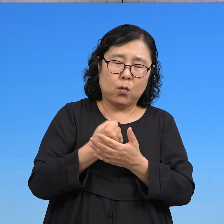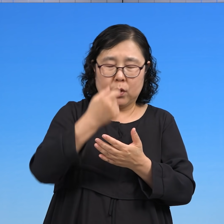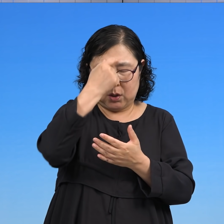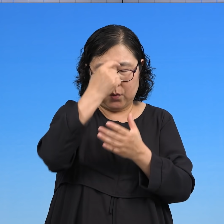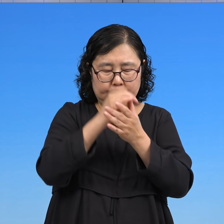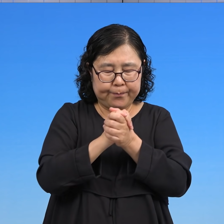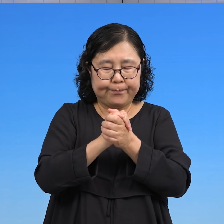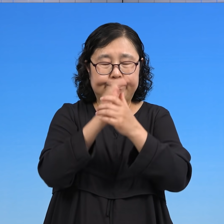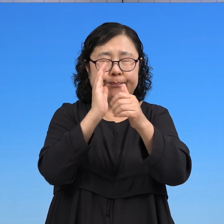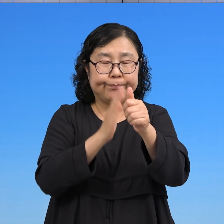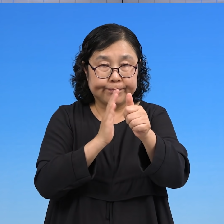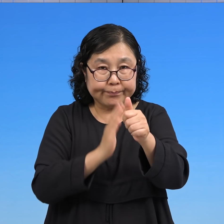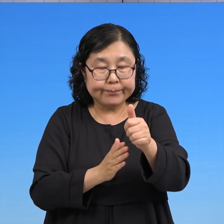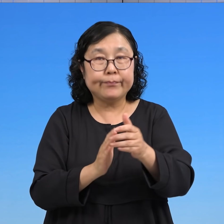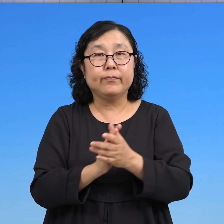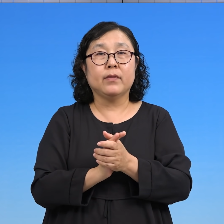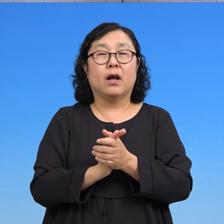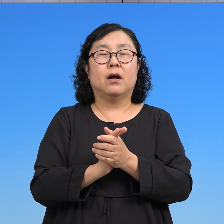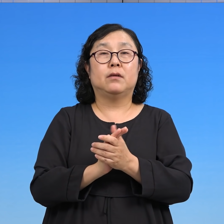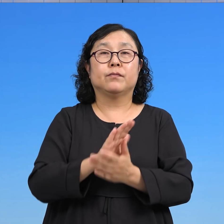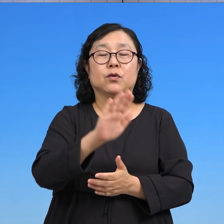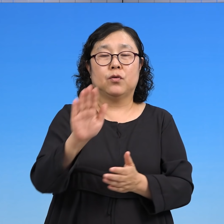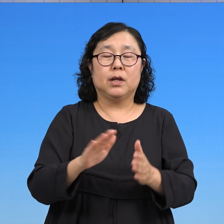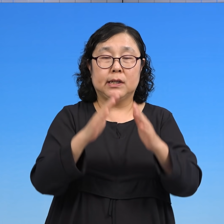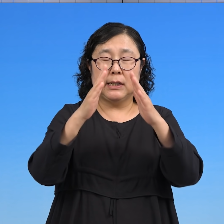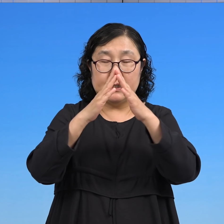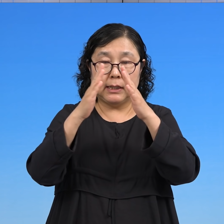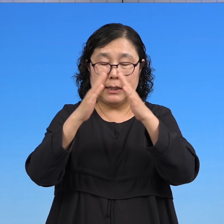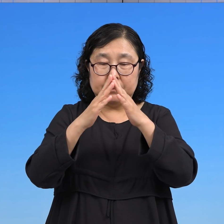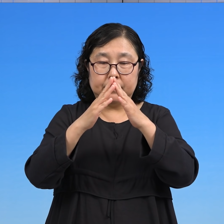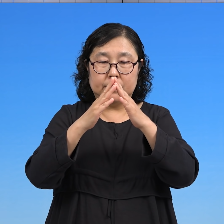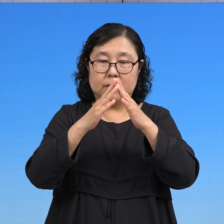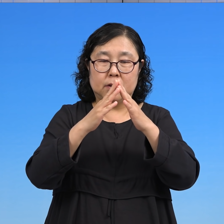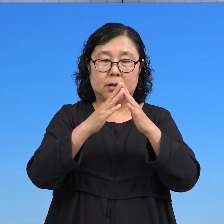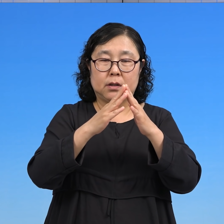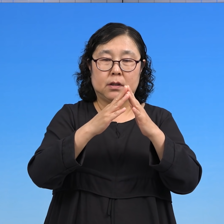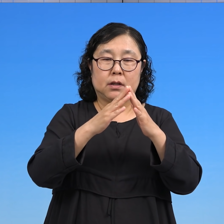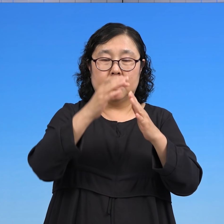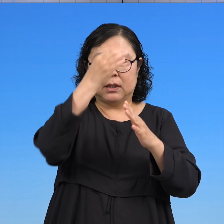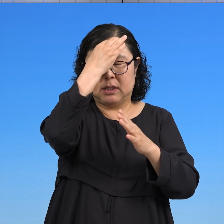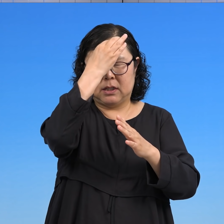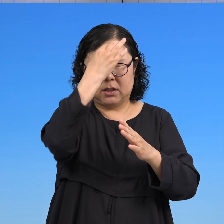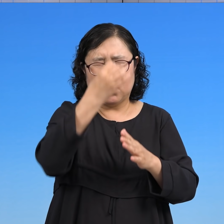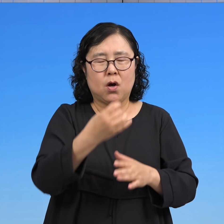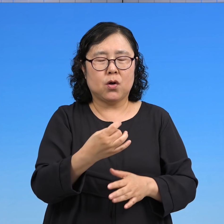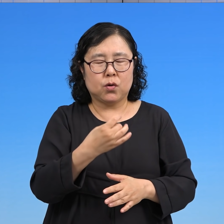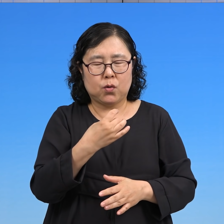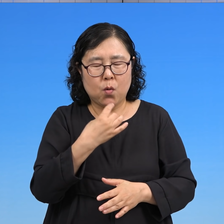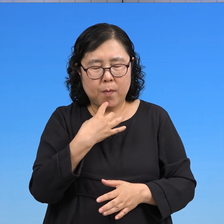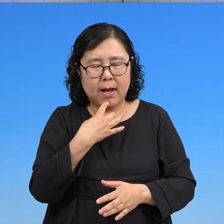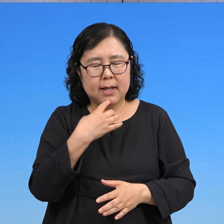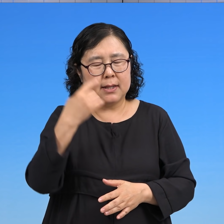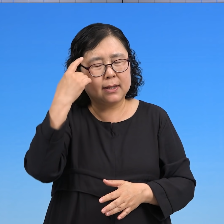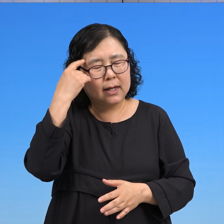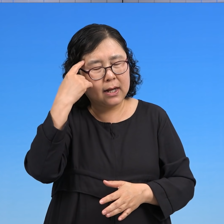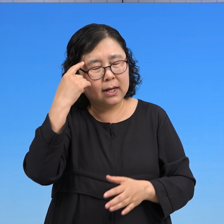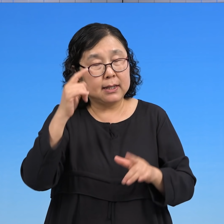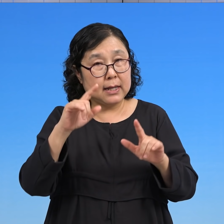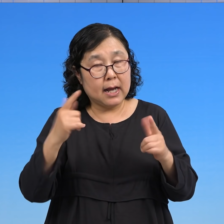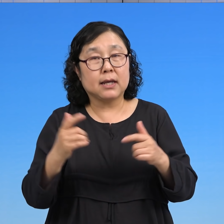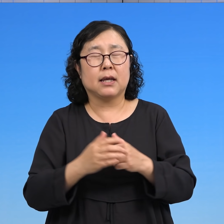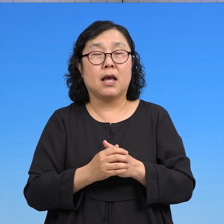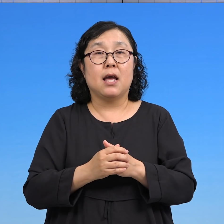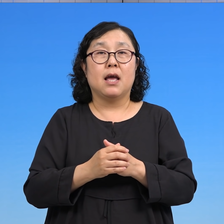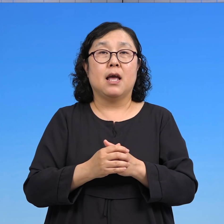기도합니다. 하나님 우리 가정을 그저 기능의 갈멜산으로만 그저 불내려